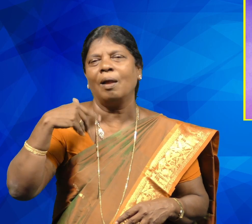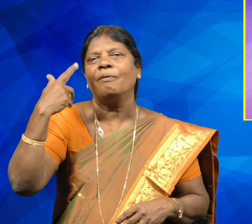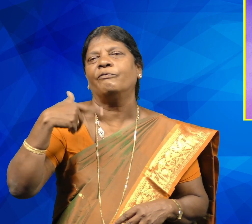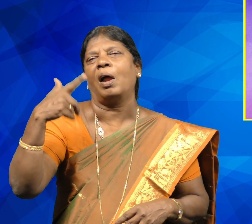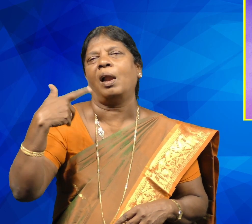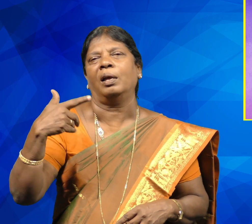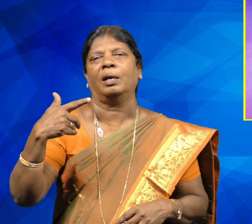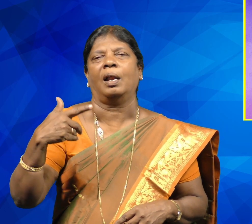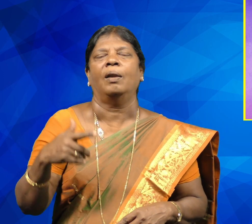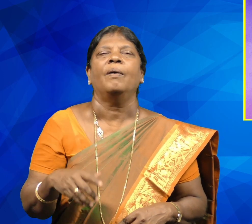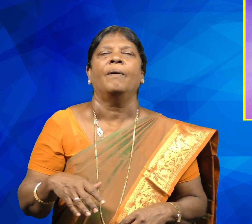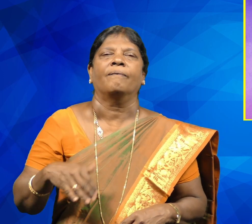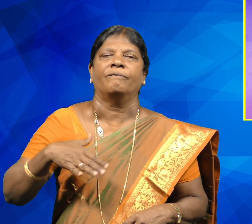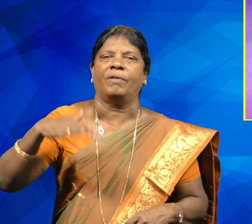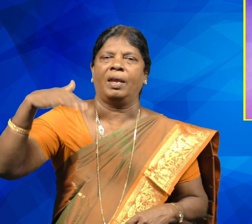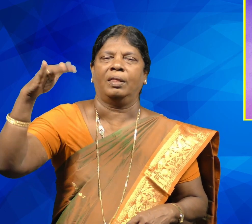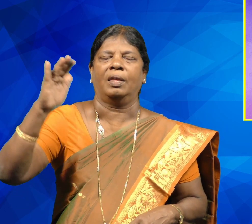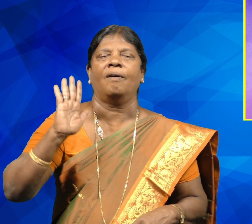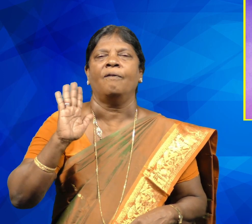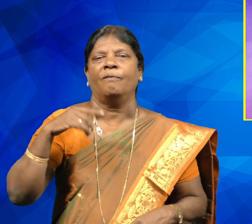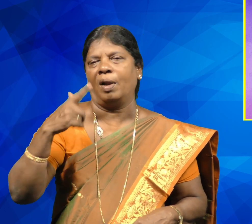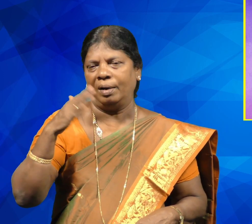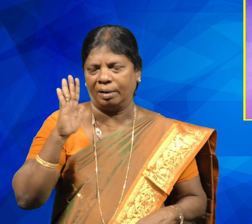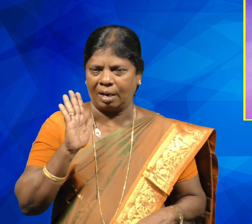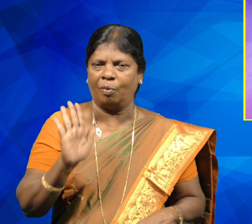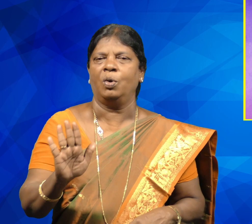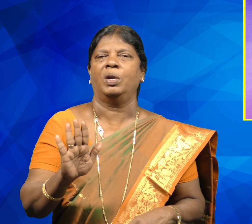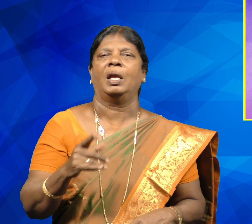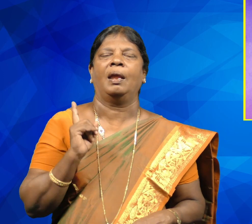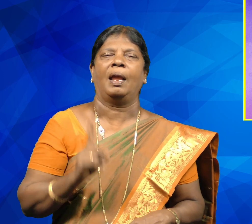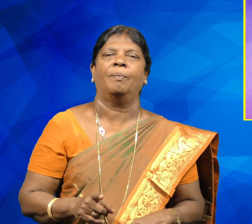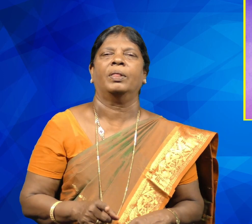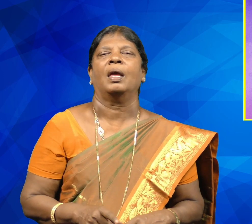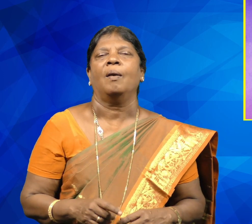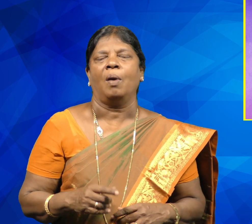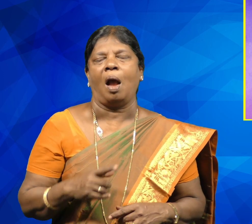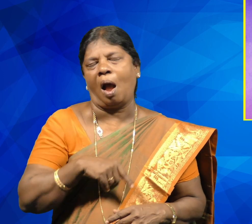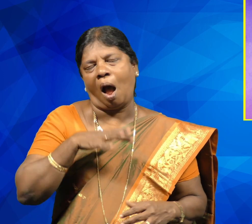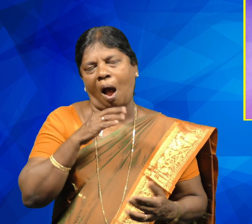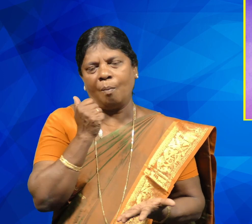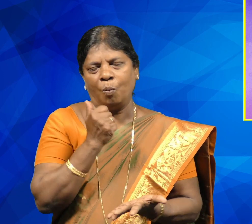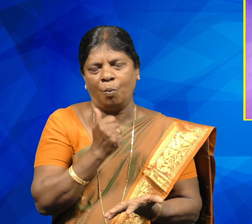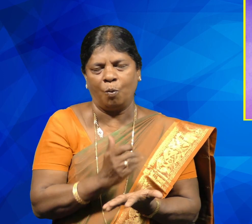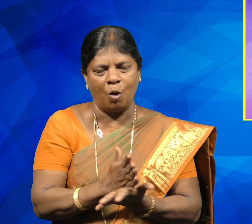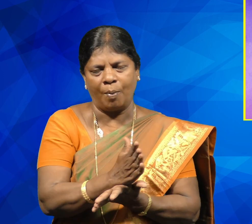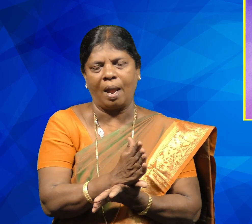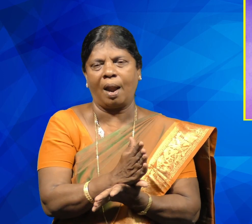கொண்ட நாட்களான ஆயுசைத்தான் மனிதர்கள் வாழ்ந்து கொண்டிருக்கிறார்கள் என்பதுதான்